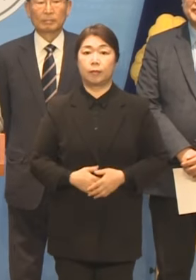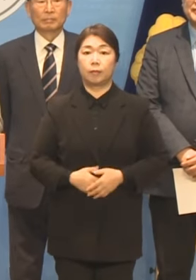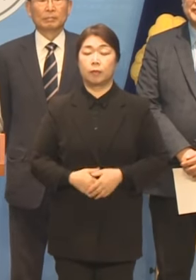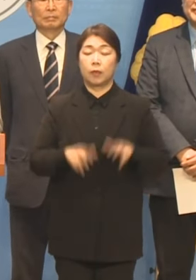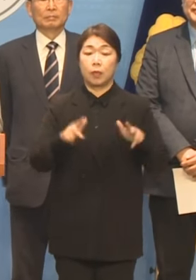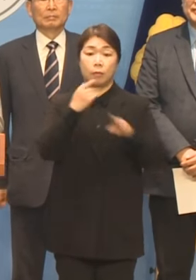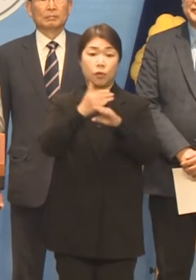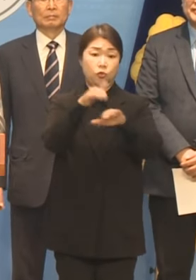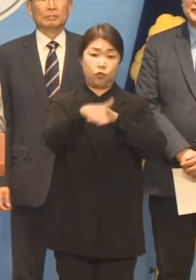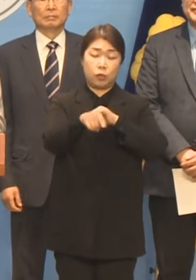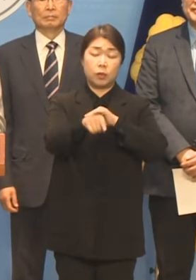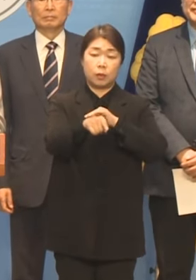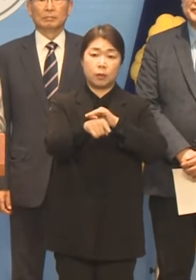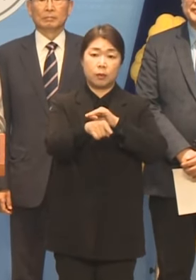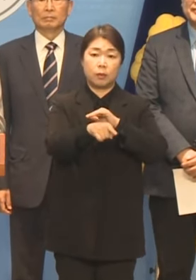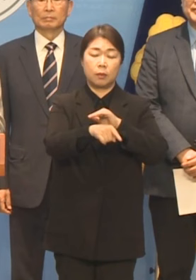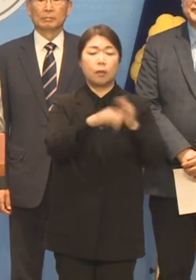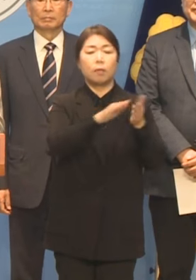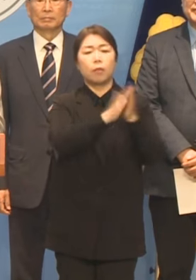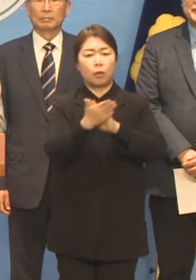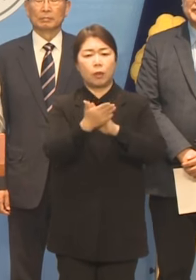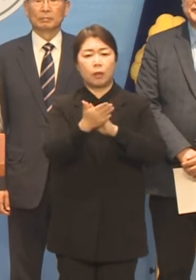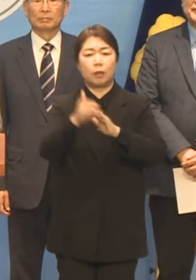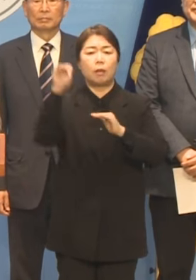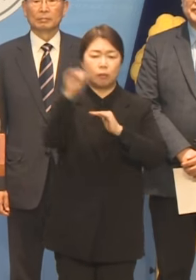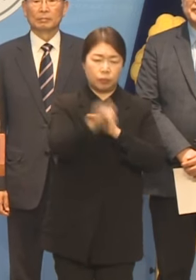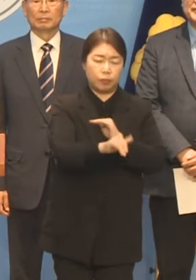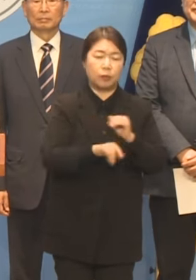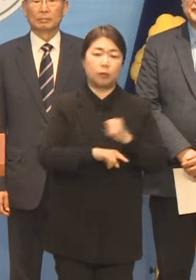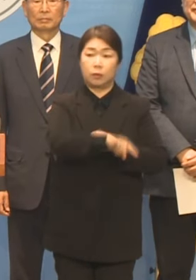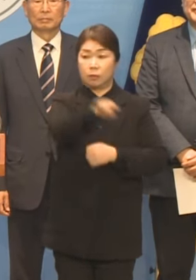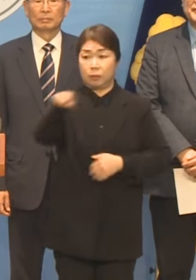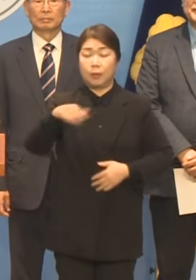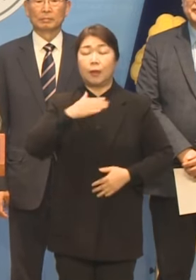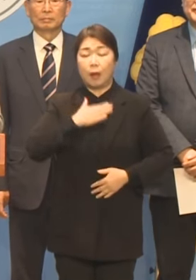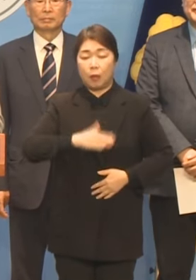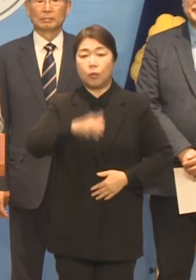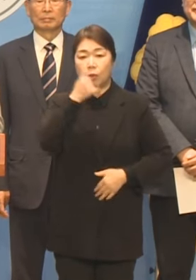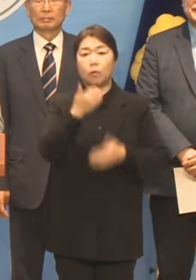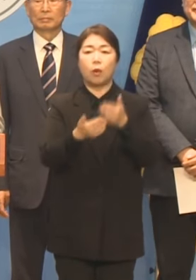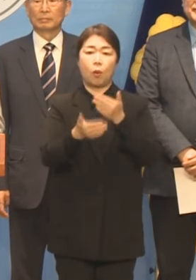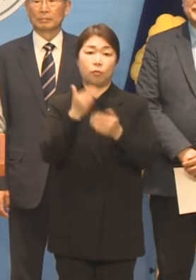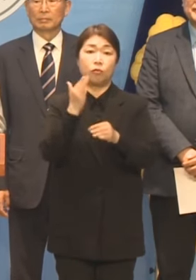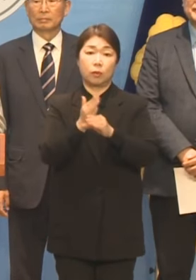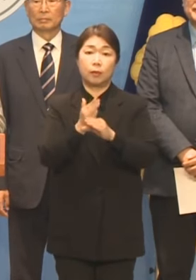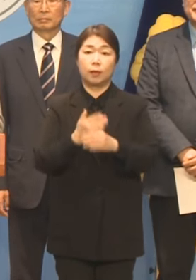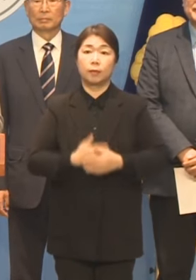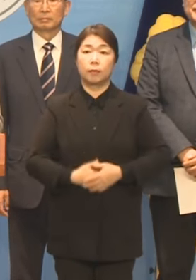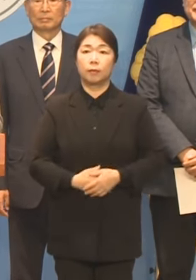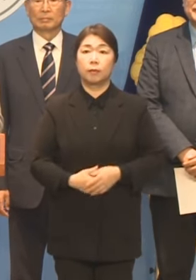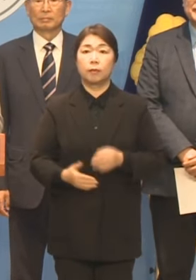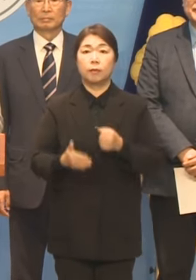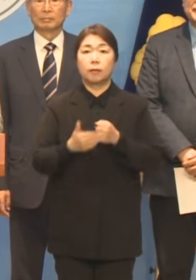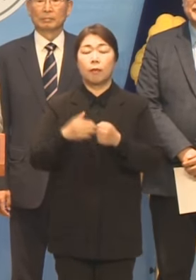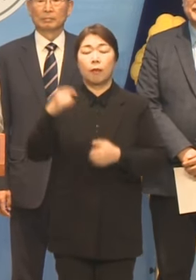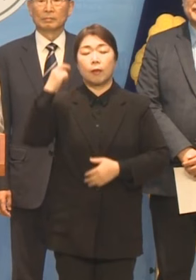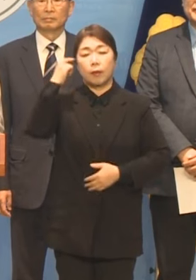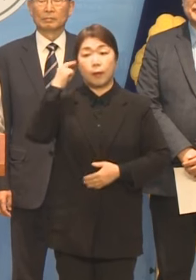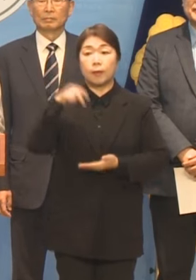현재 민주주의의 변질과 추락을 우리 모두가 경험을 하고 있습니다 그래서